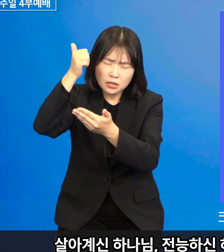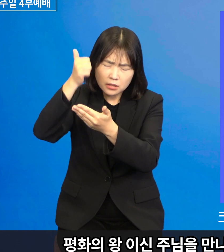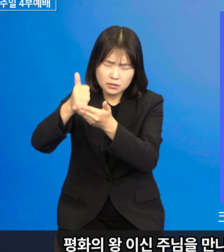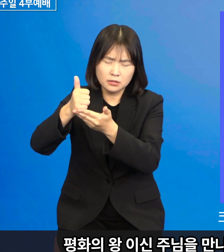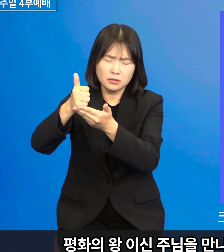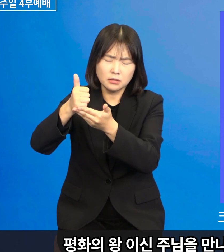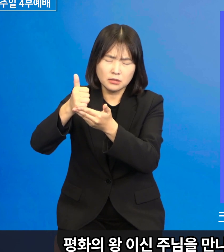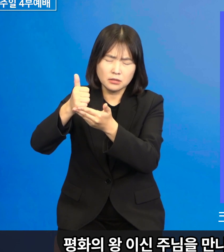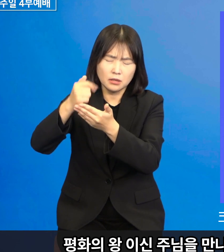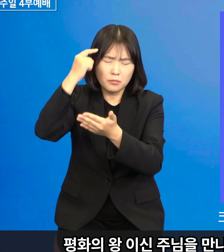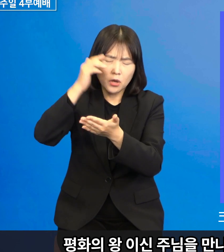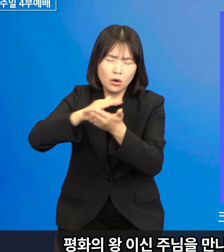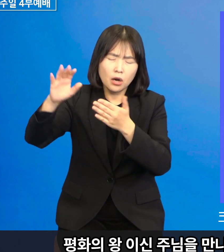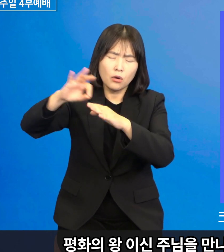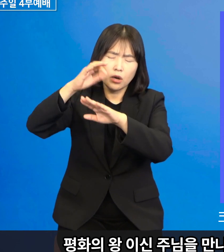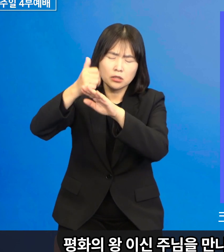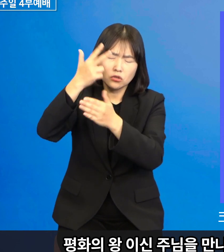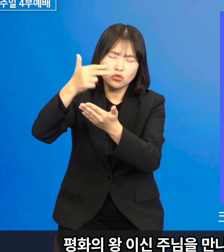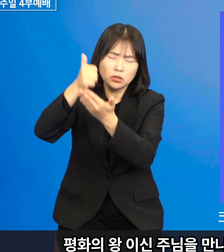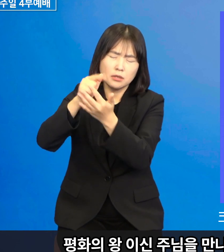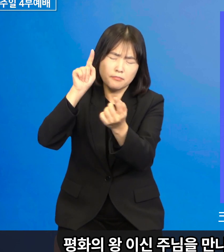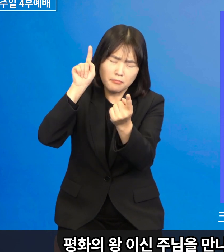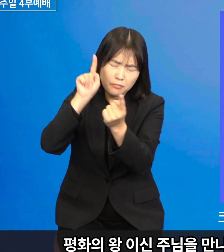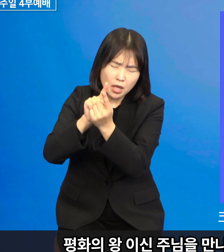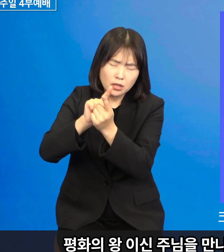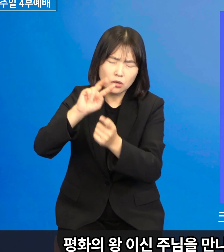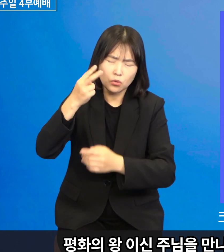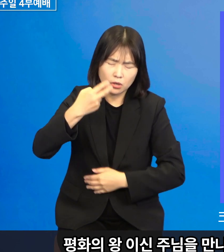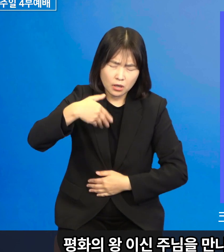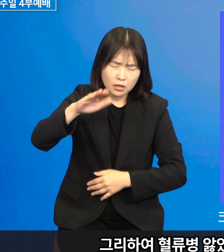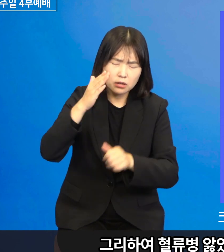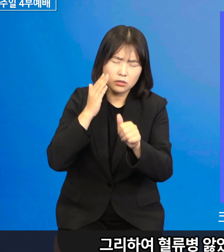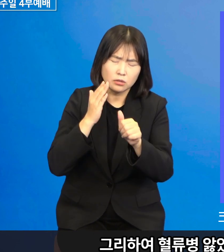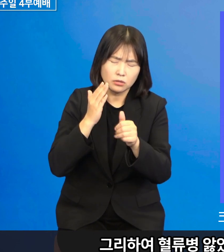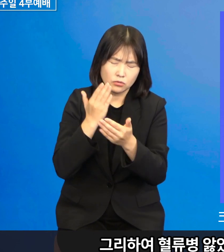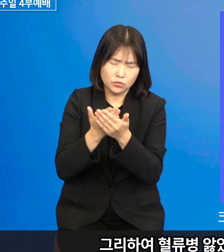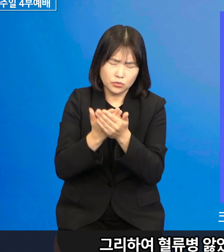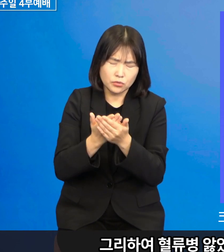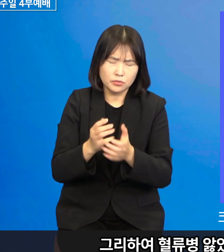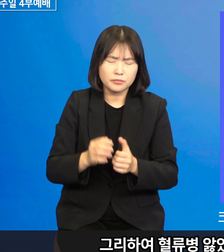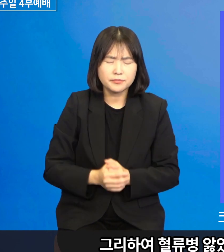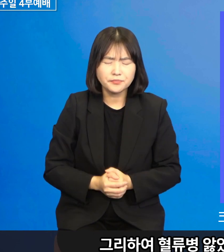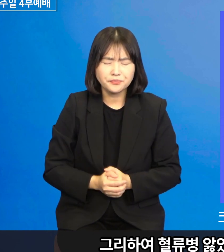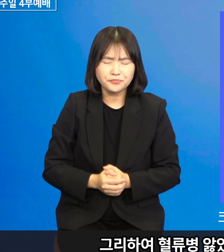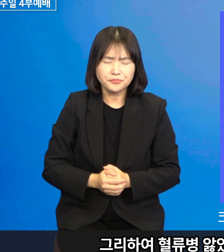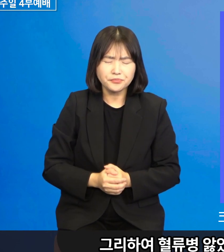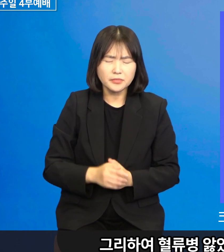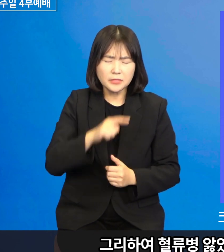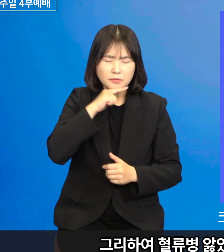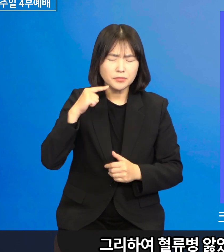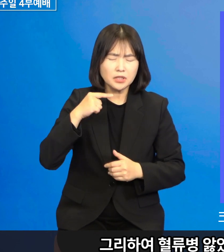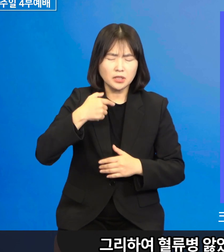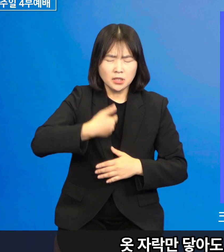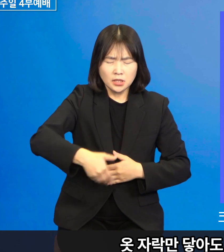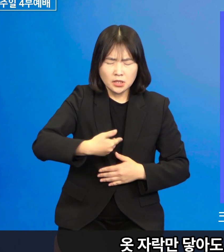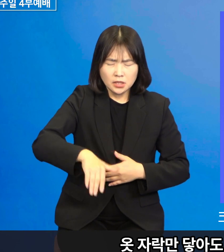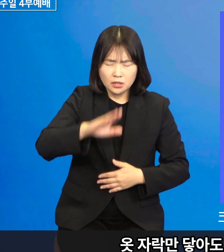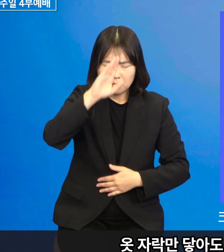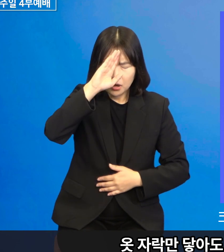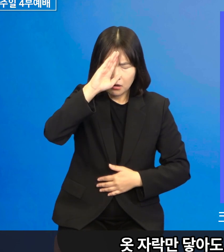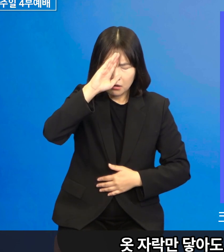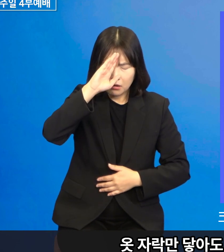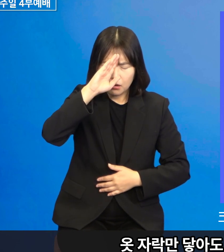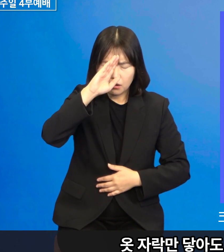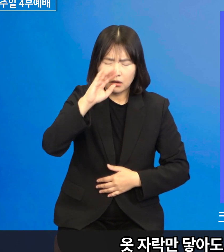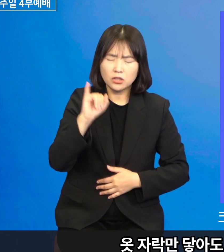하나님, 평화의 왕이신 주님을 만나고 돌아가게 하여 주시옵소서. 그리하여 전류병 앓았던 여인이 만지기만 해도